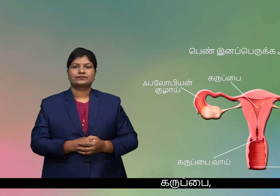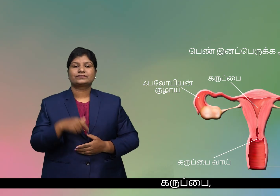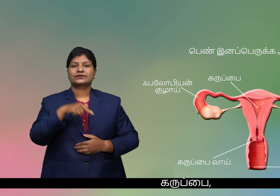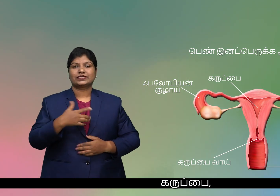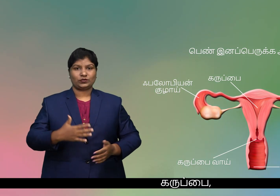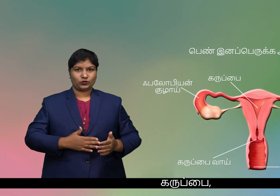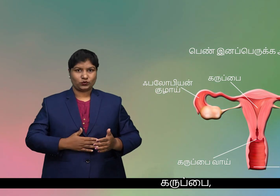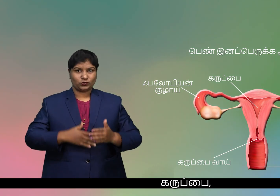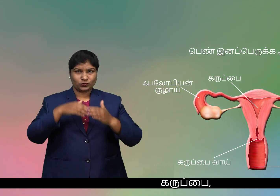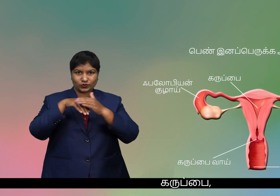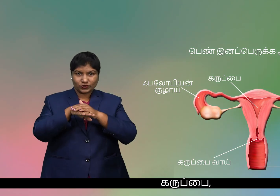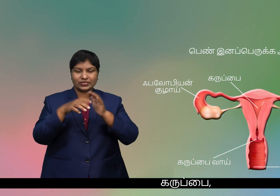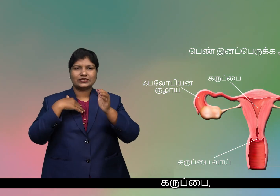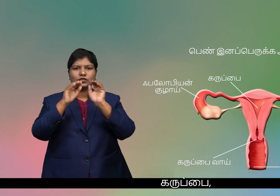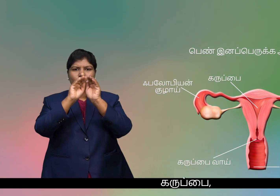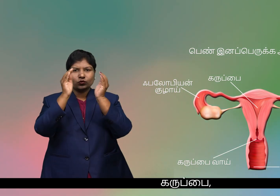கருப்பை,